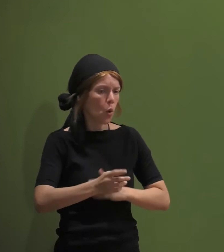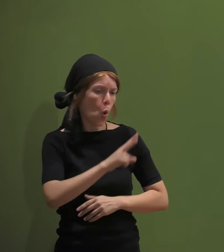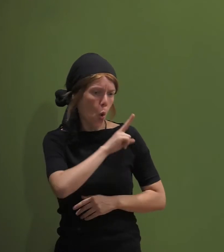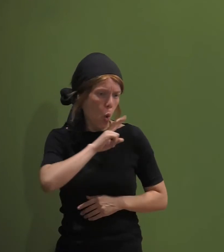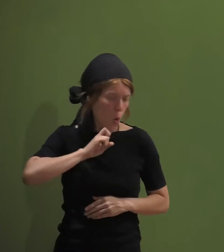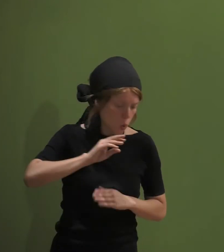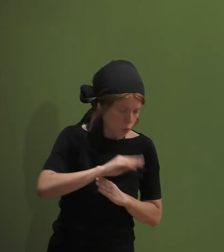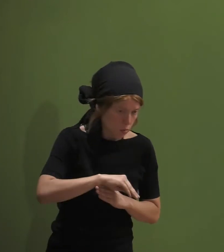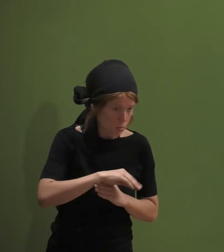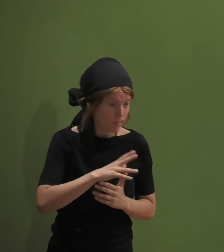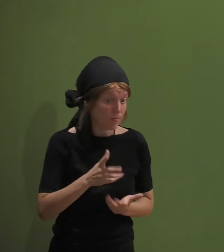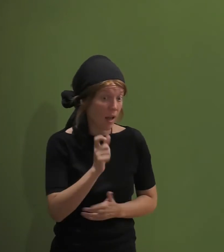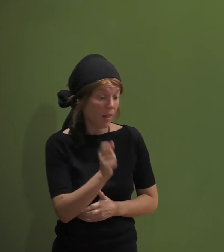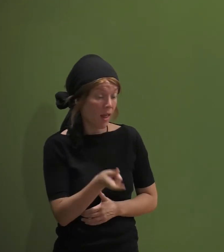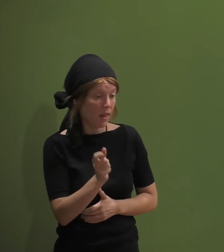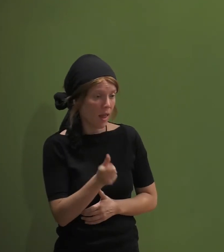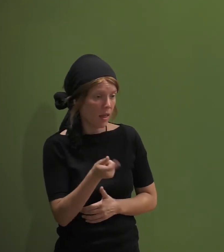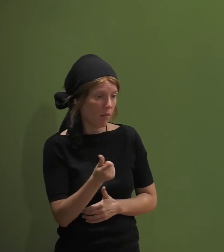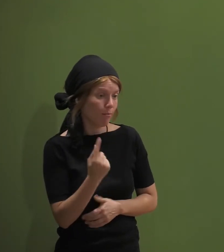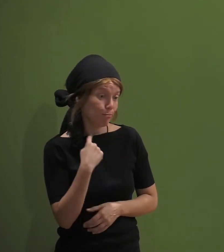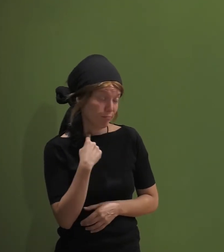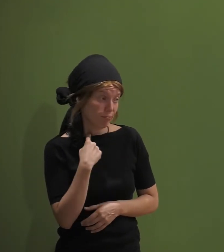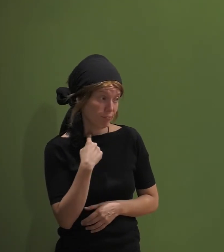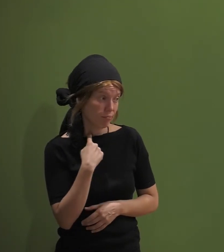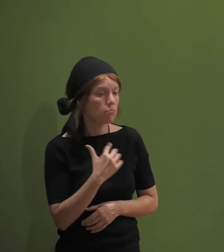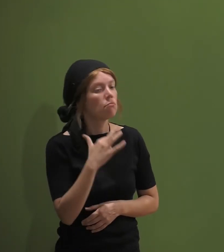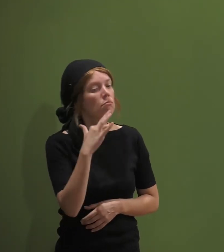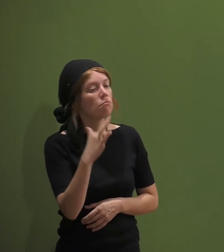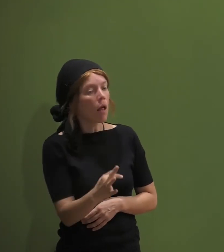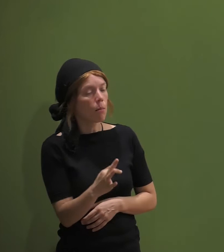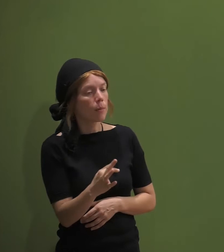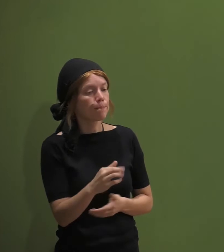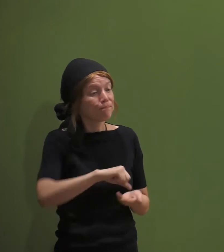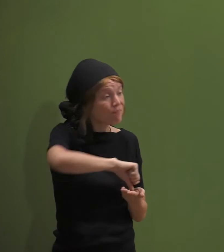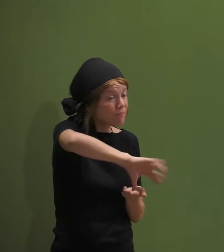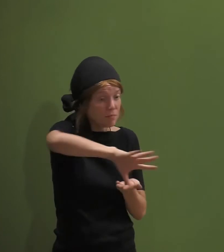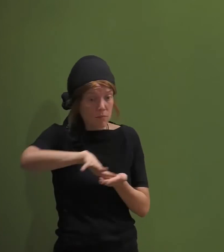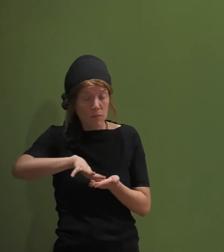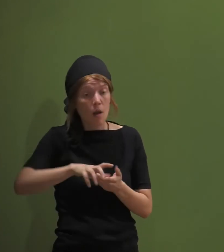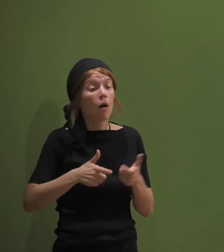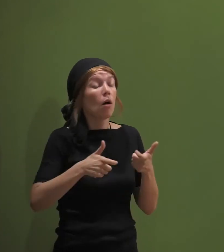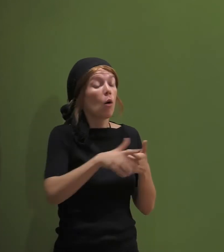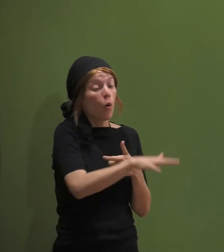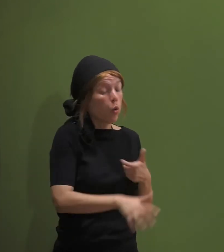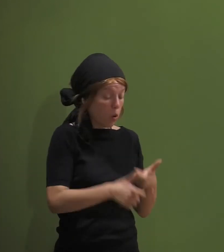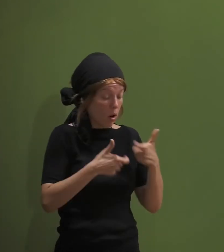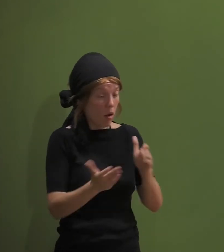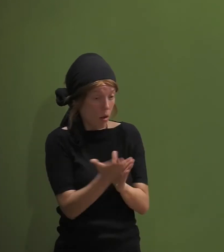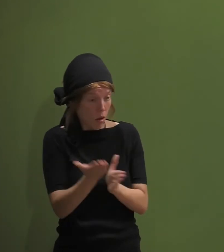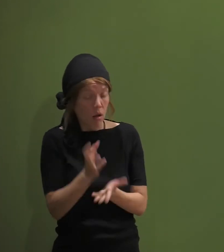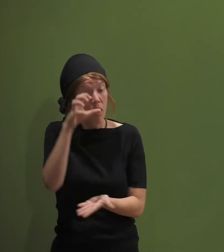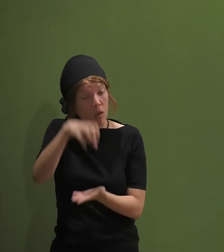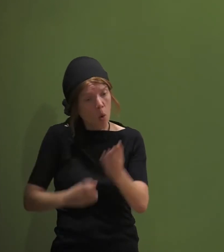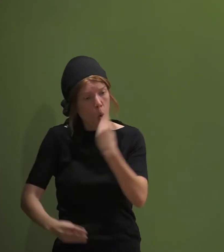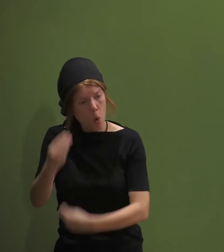conservación, por lo que habitualmente vamos a tener pérdidas. Además, la deslocalización entre centros de producción excedentarios y centros